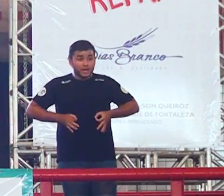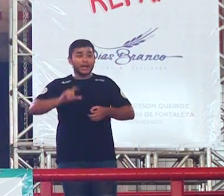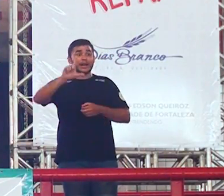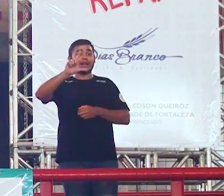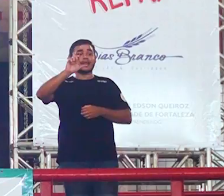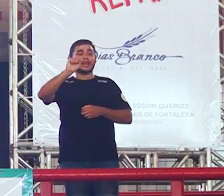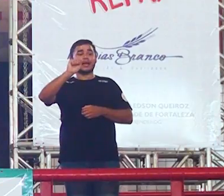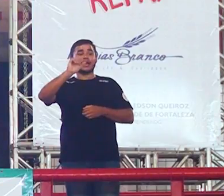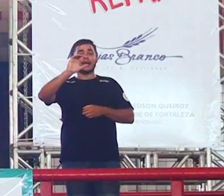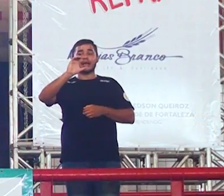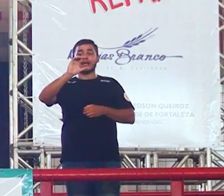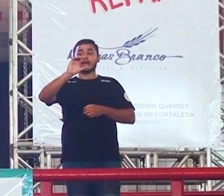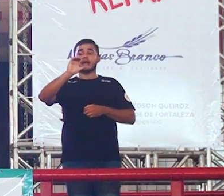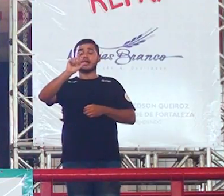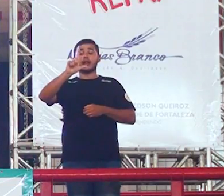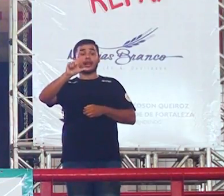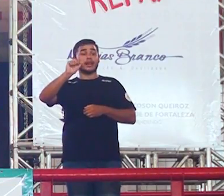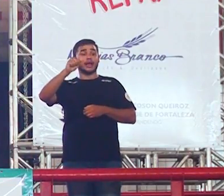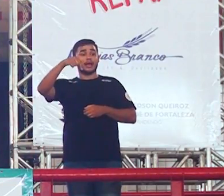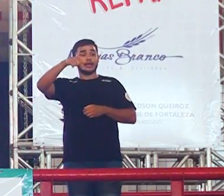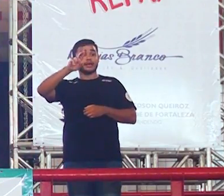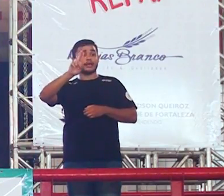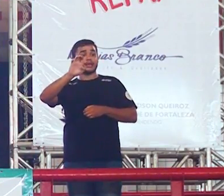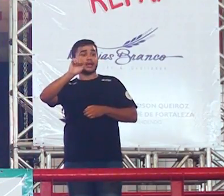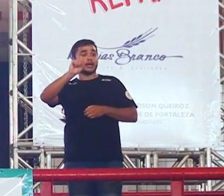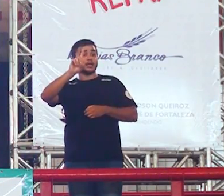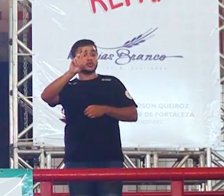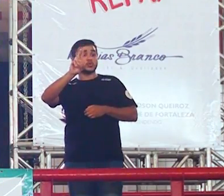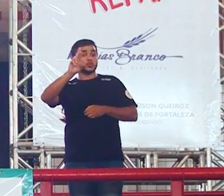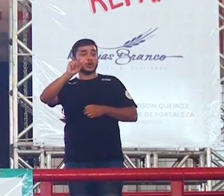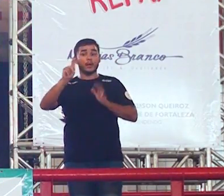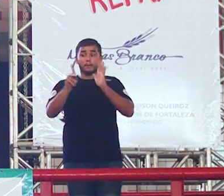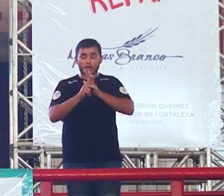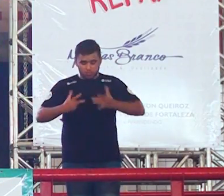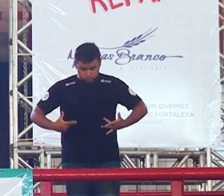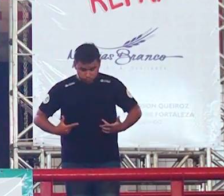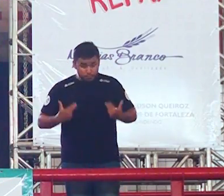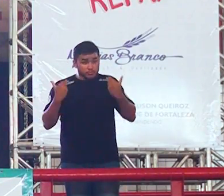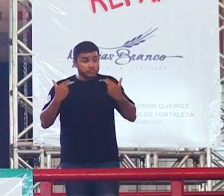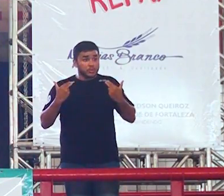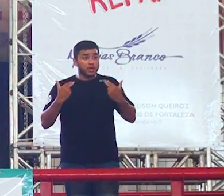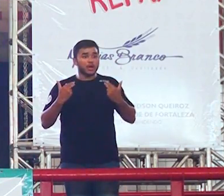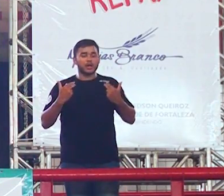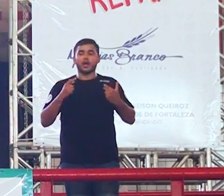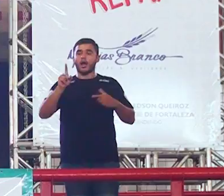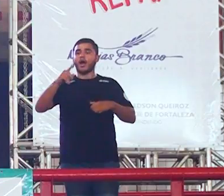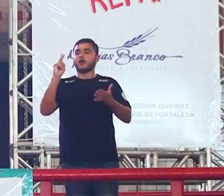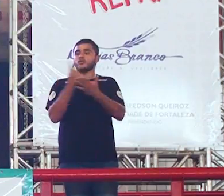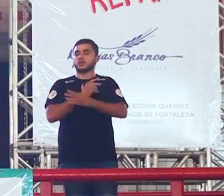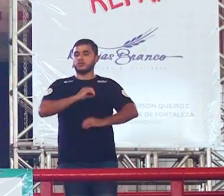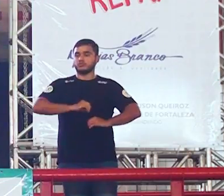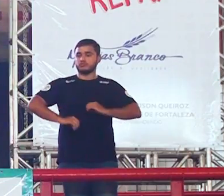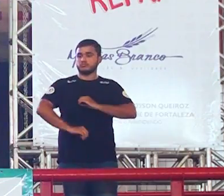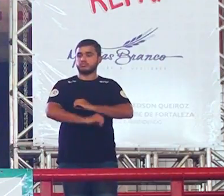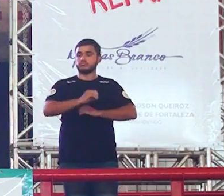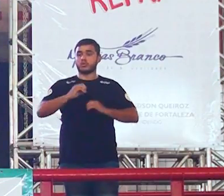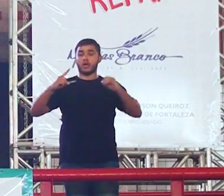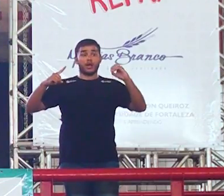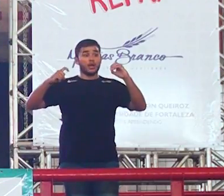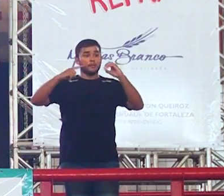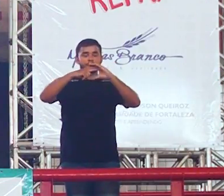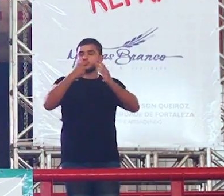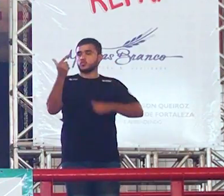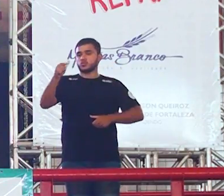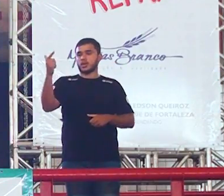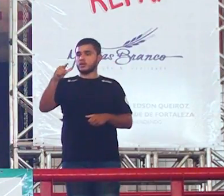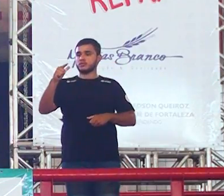tubária, que é exatamente o corte das tubas uterinas, o que vai impedir quem? O evento de quem dá a fecundação, porque esta